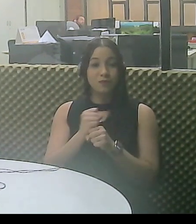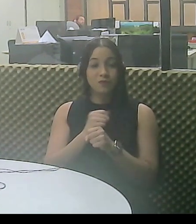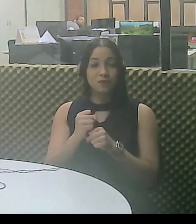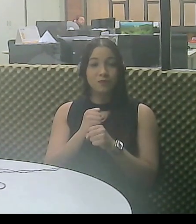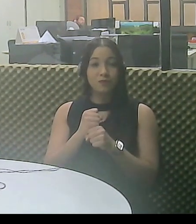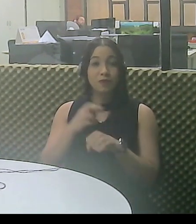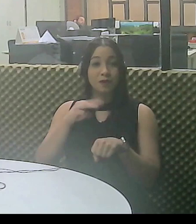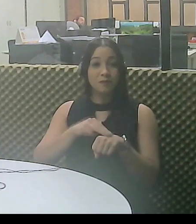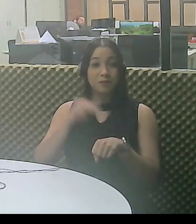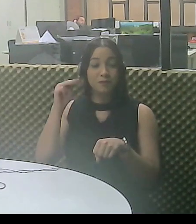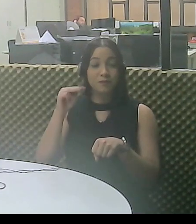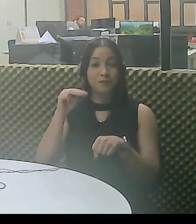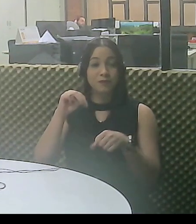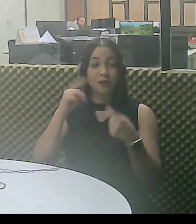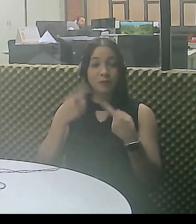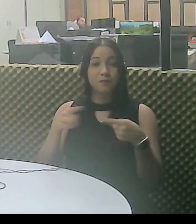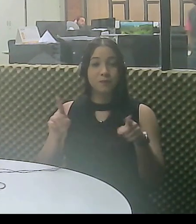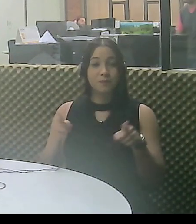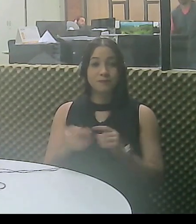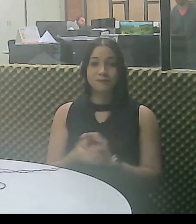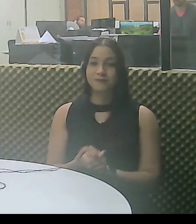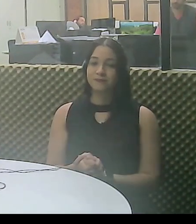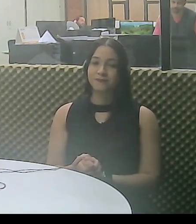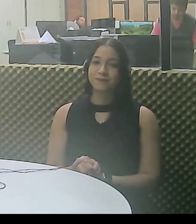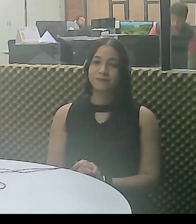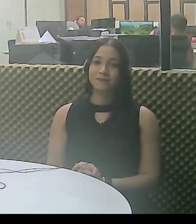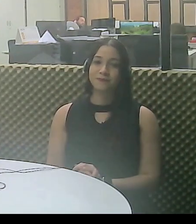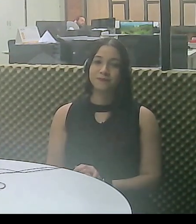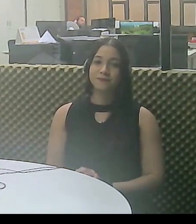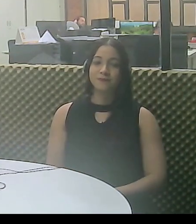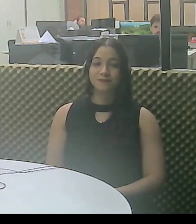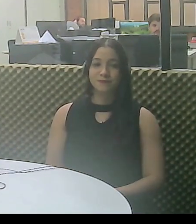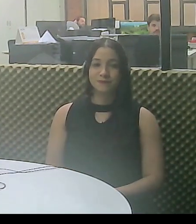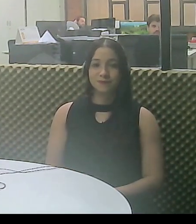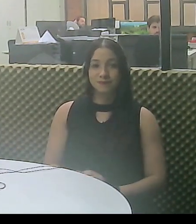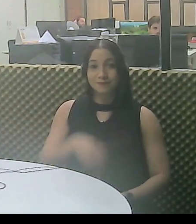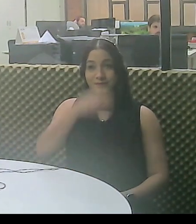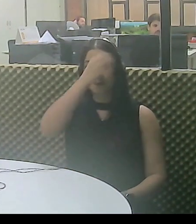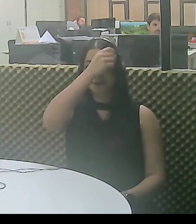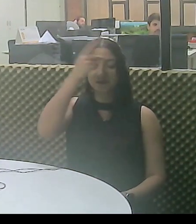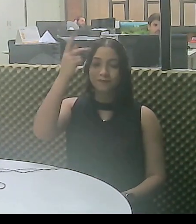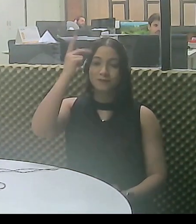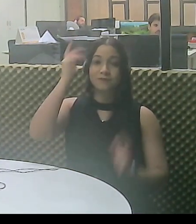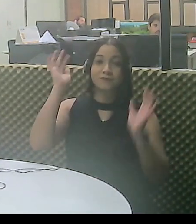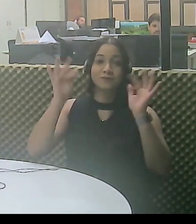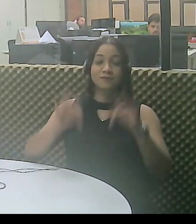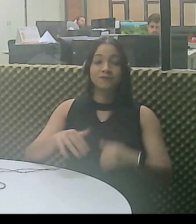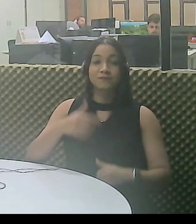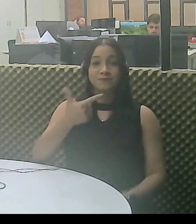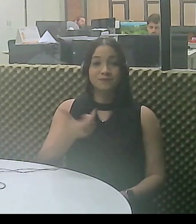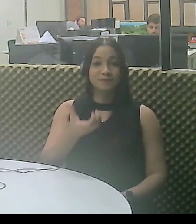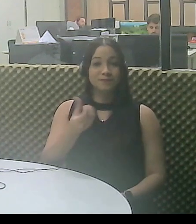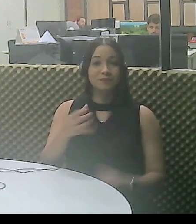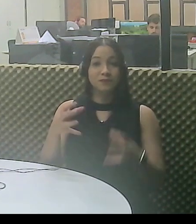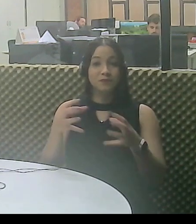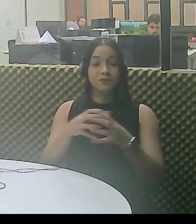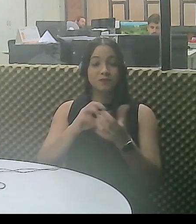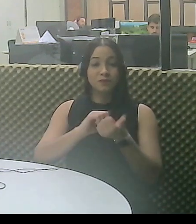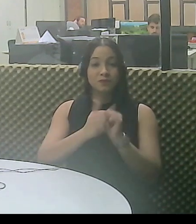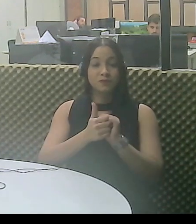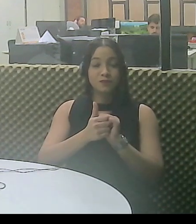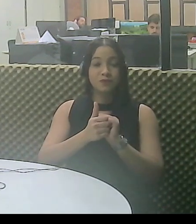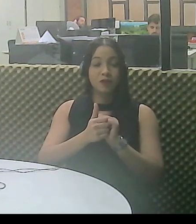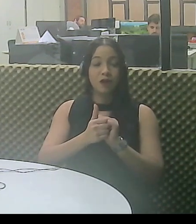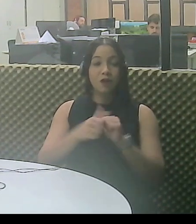e fez mestrado em harmonia prefeitura encerra vigésima sexta Copa Hotel de